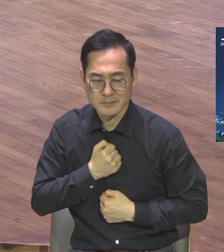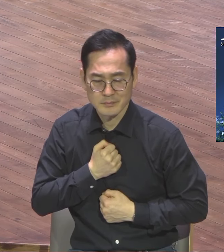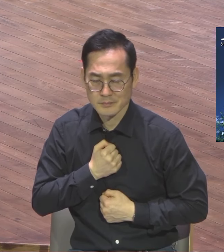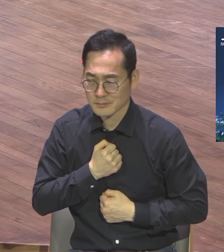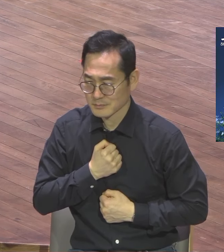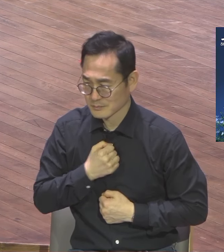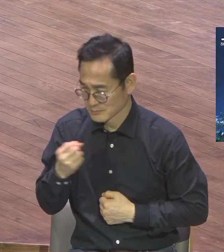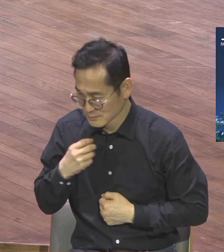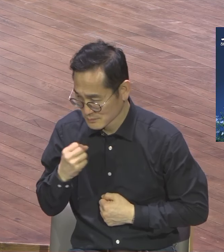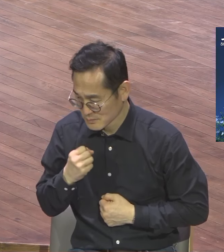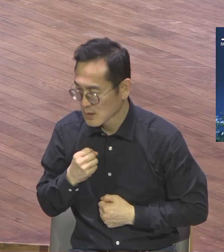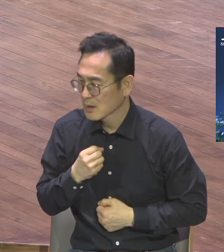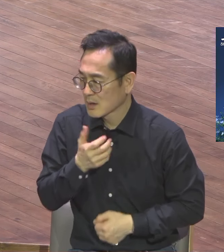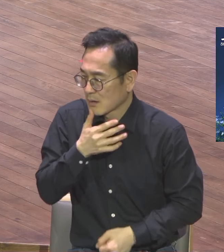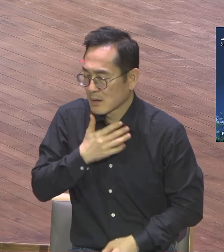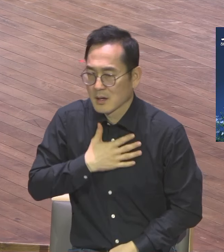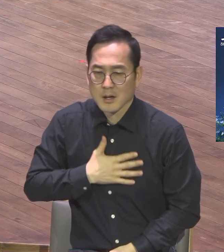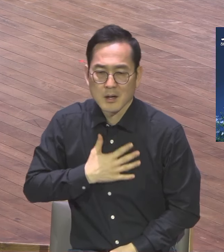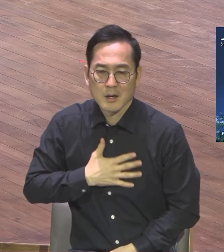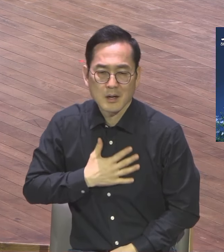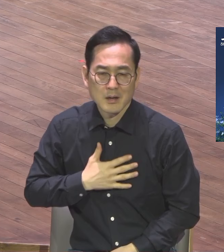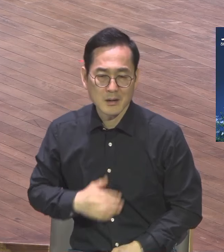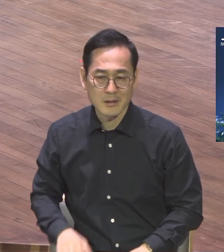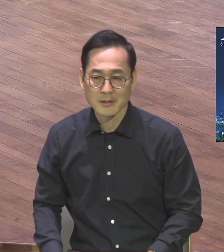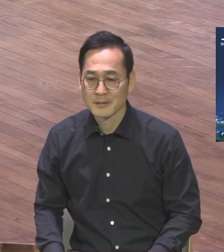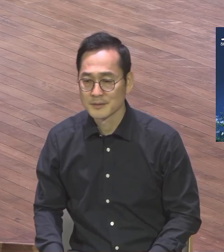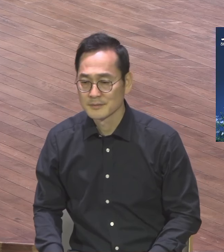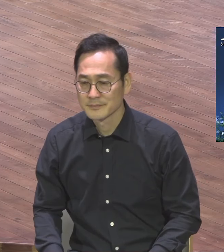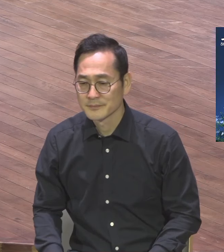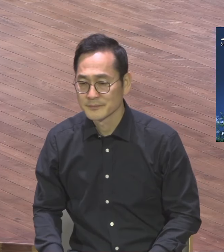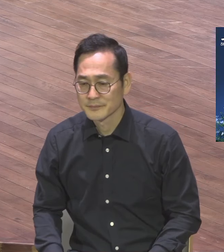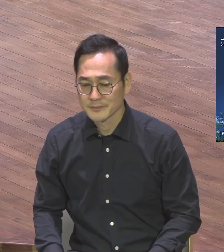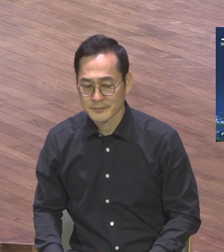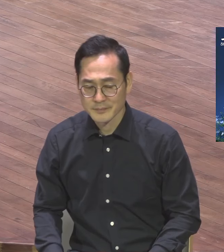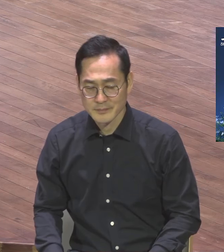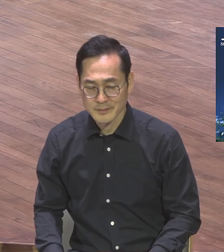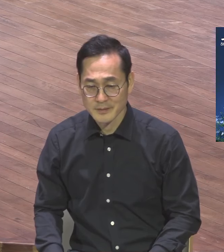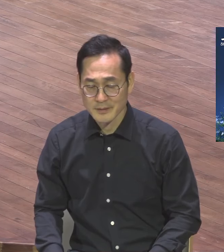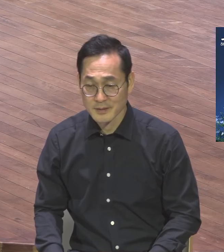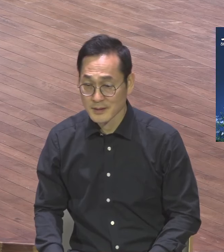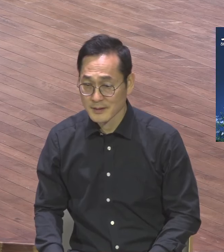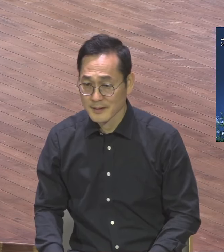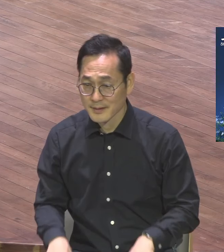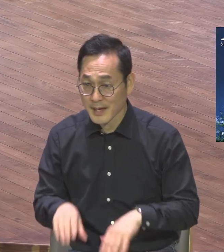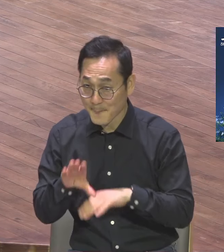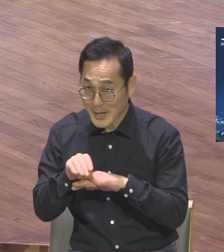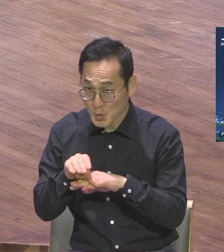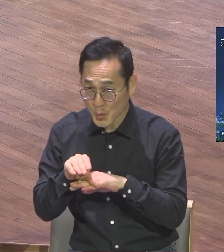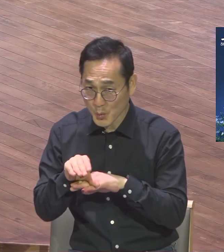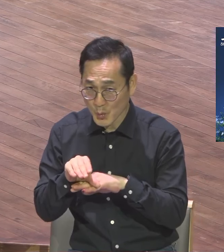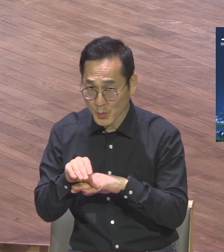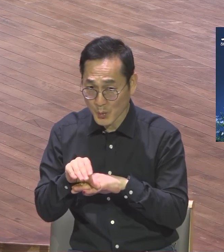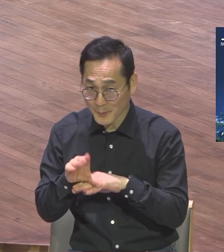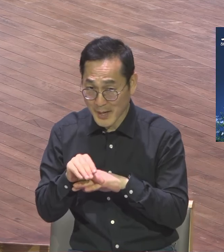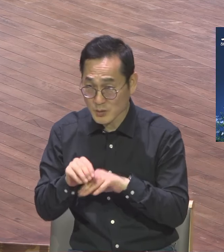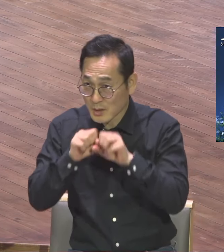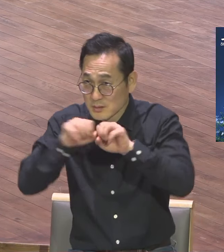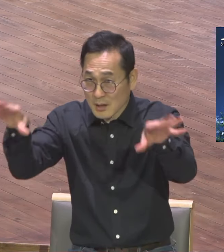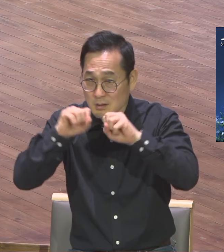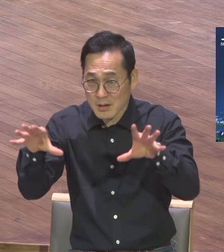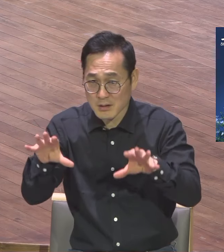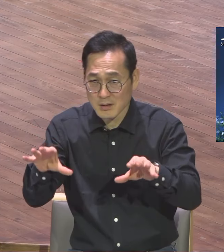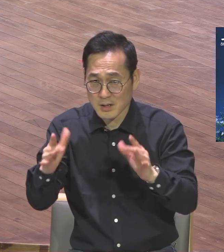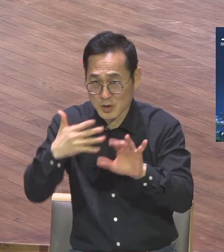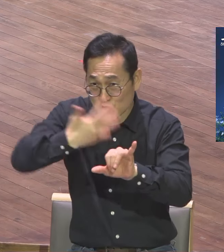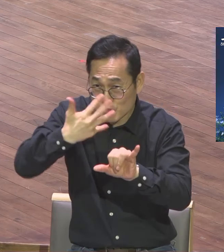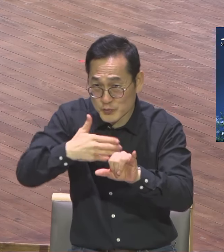이 사람 중요하구나. 이 방송이 막 우리가 갈 수 없는 곳을 가게 하거든요.